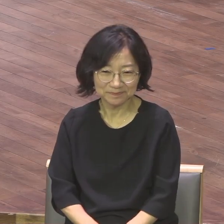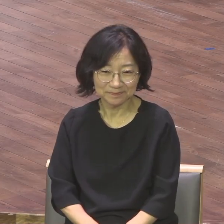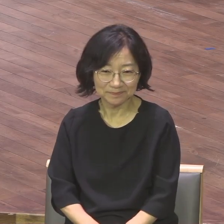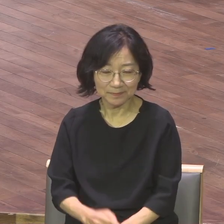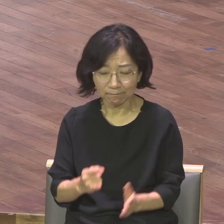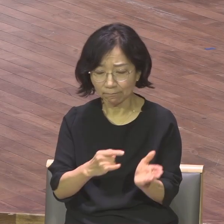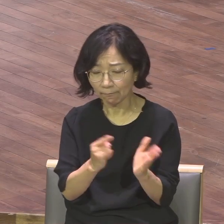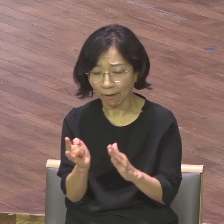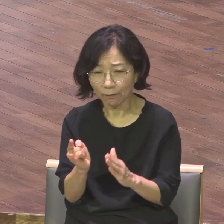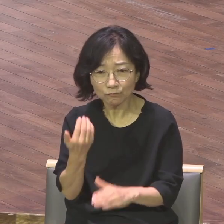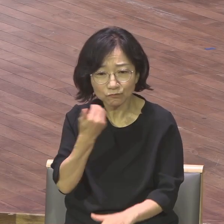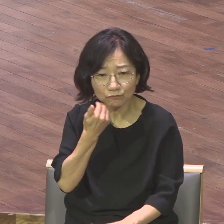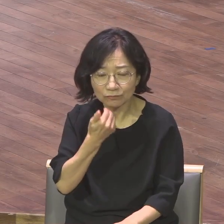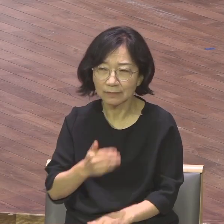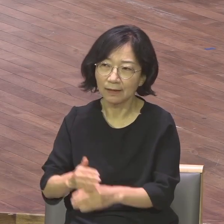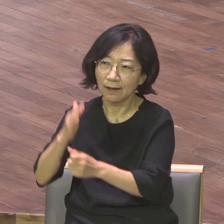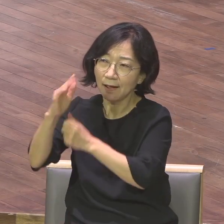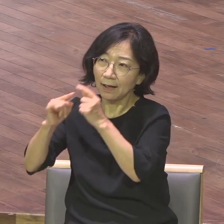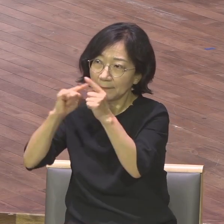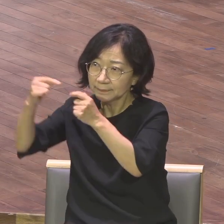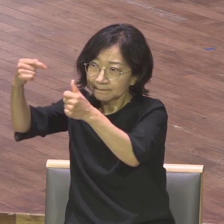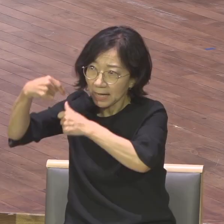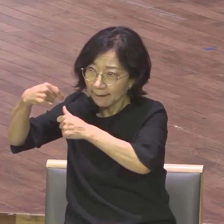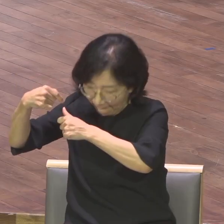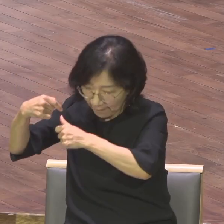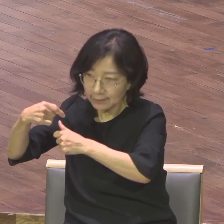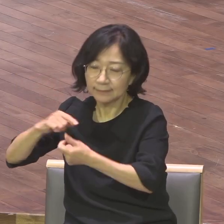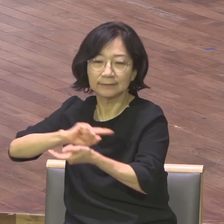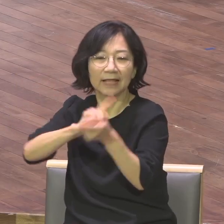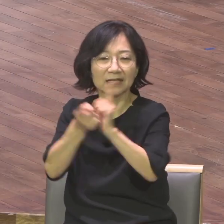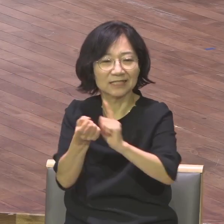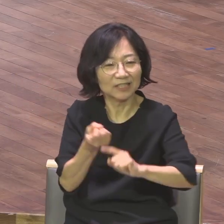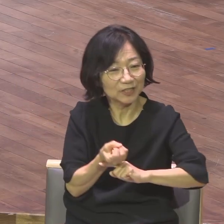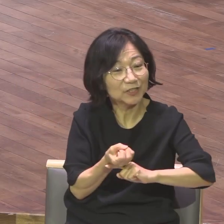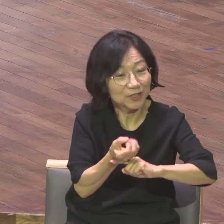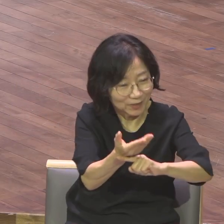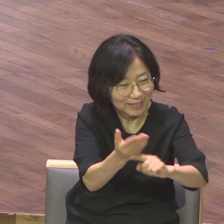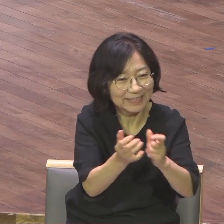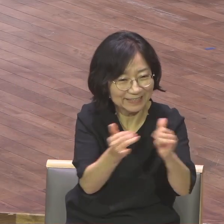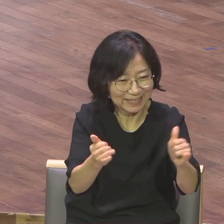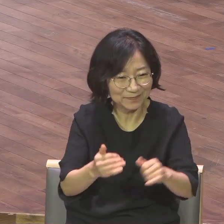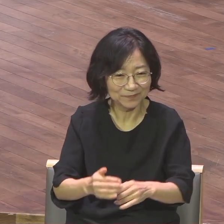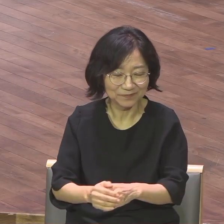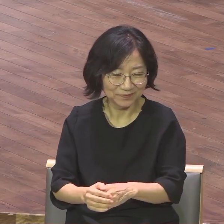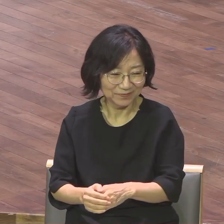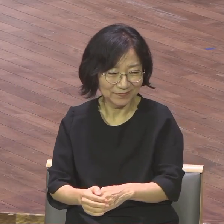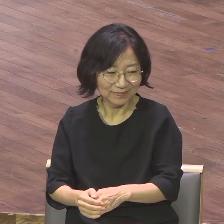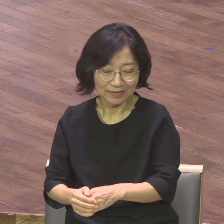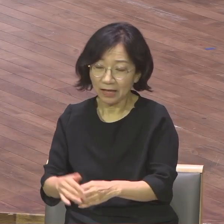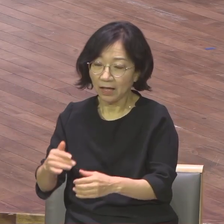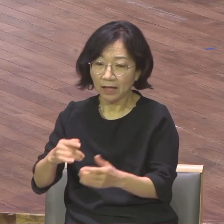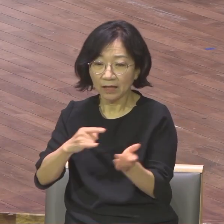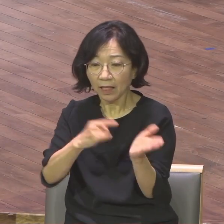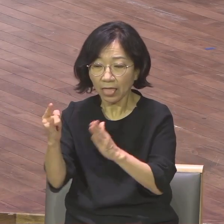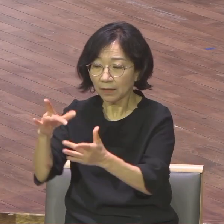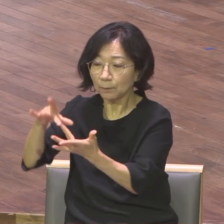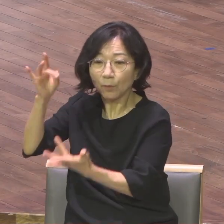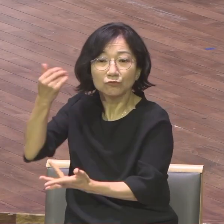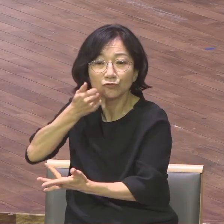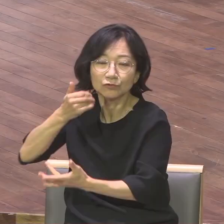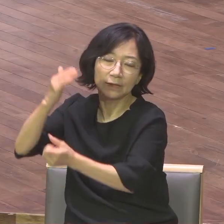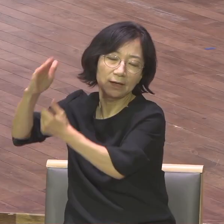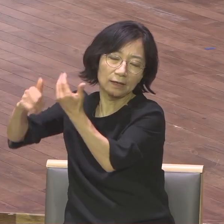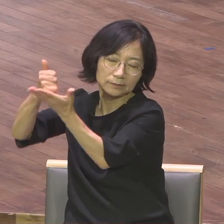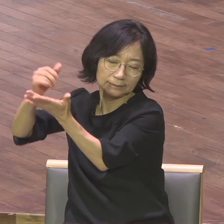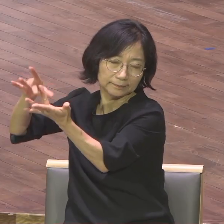대언한 자를 말합니다. 하나님 말씀을 대언한 것이죠. 대언하라고 하나님이 세우셨어. 하나님이 여러분에게 말씀의